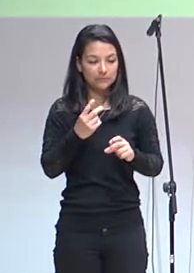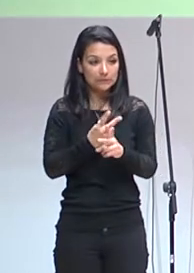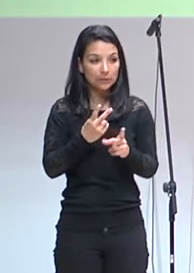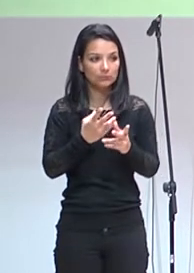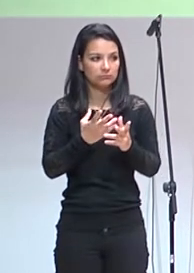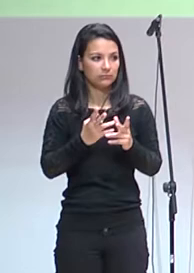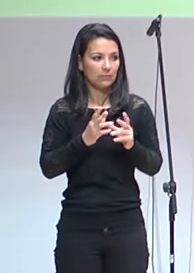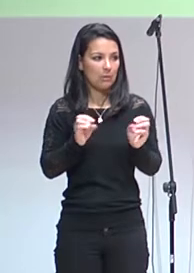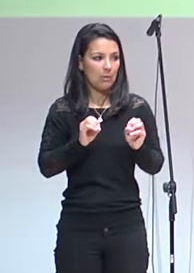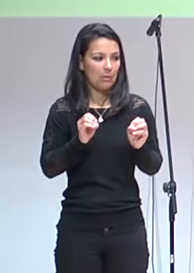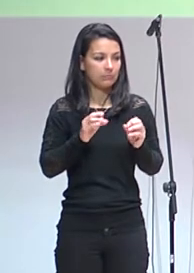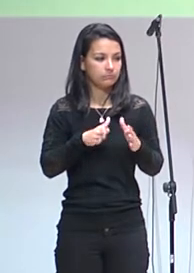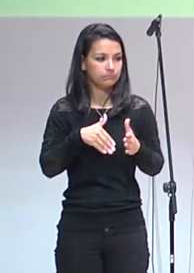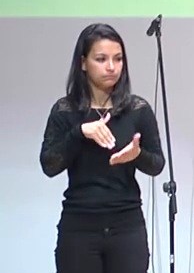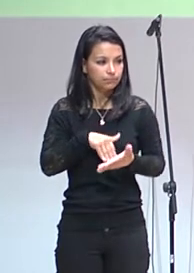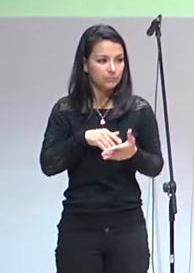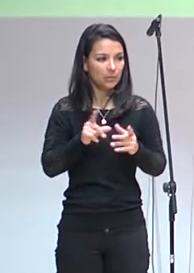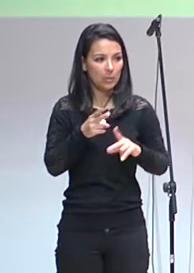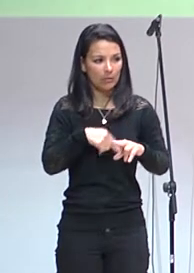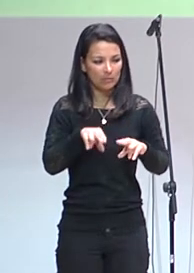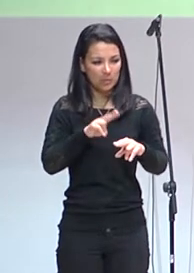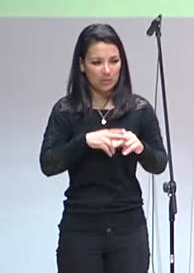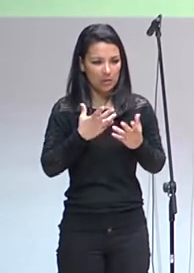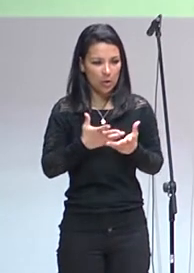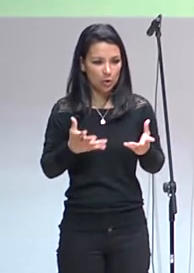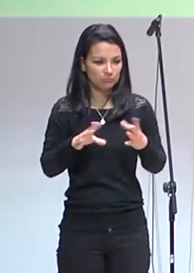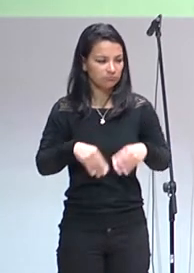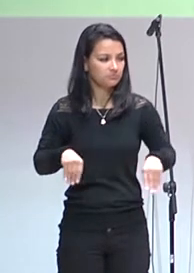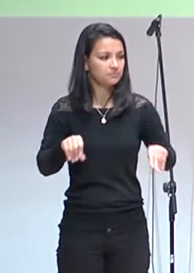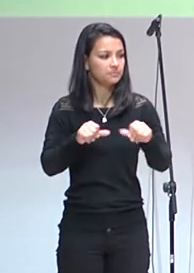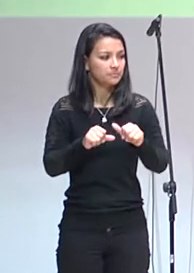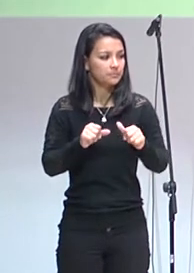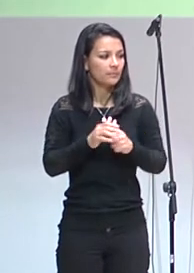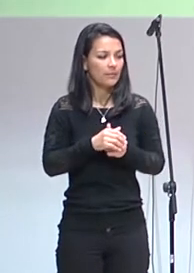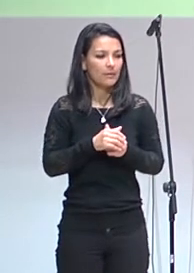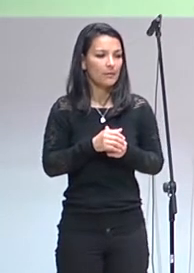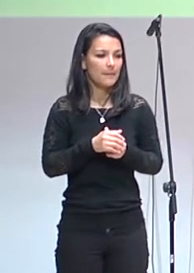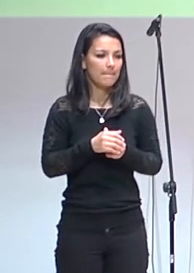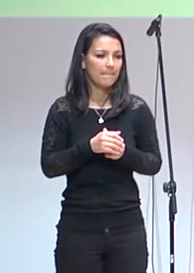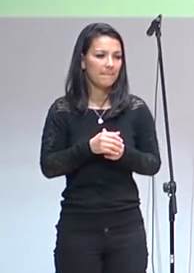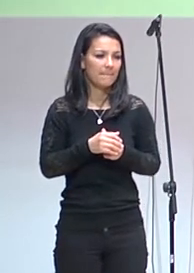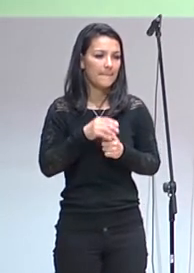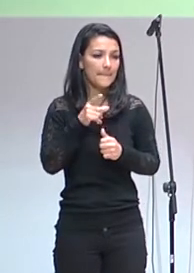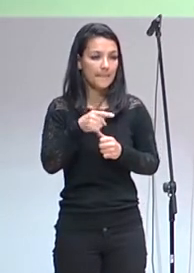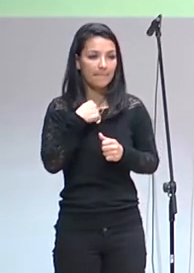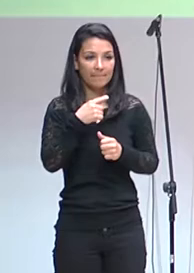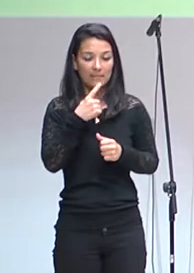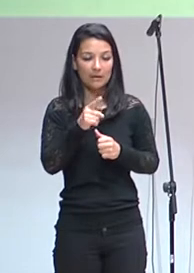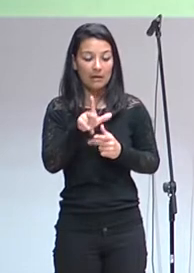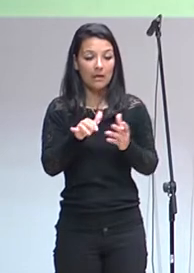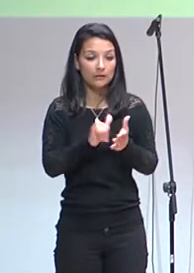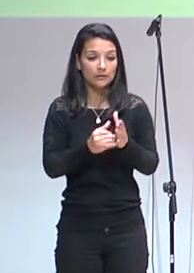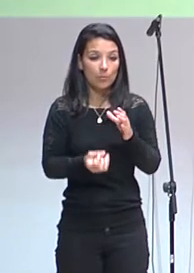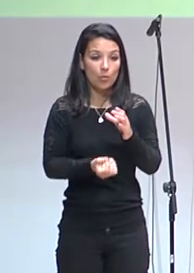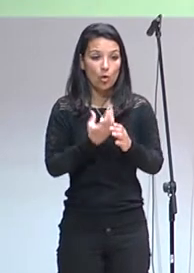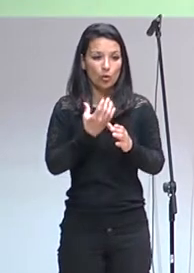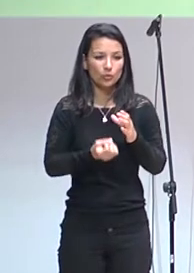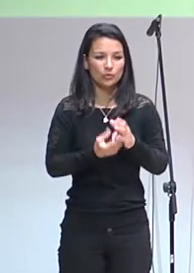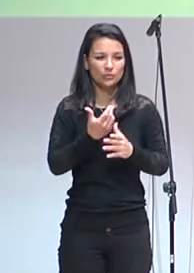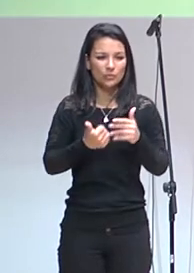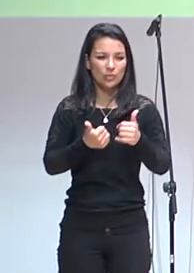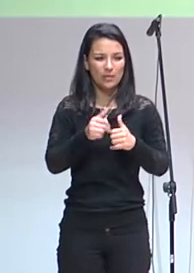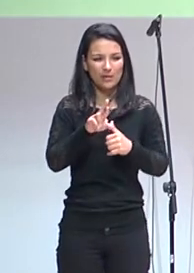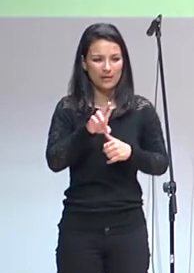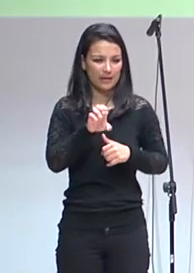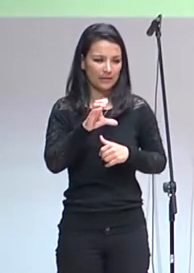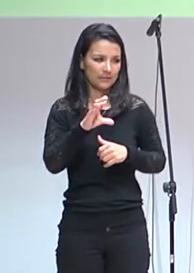tipo antrópico y natural. Y un módulo que se produjo, pues, tan importante de resiliencia. Aquí